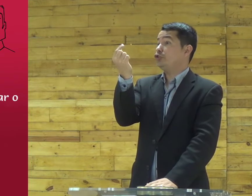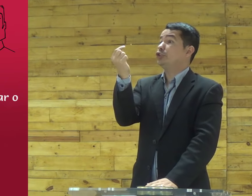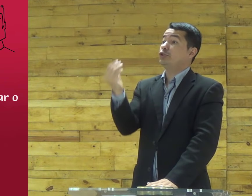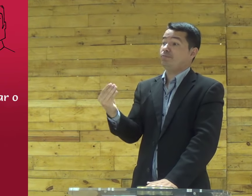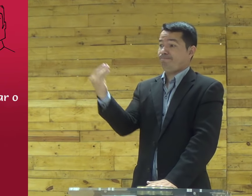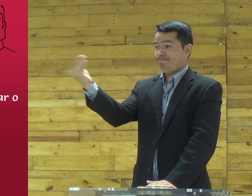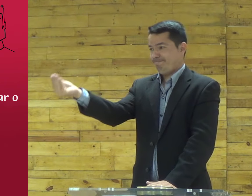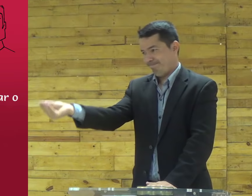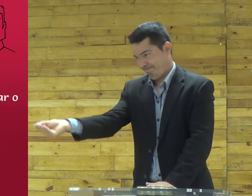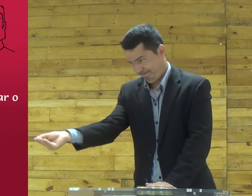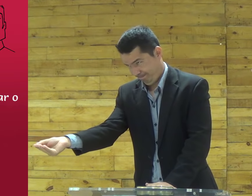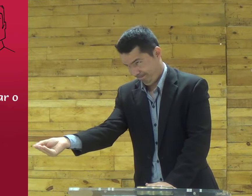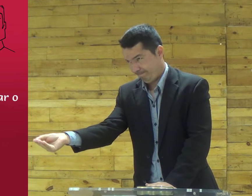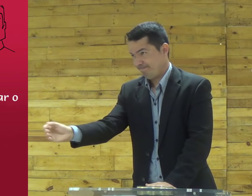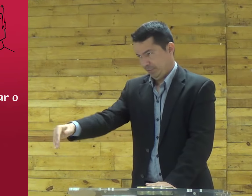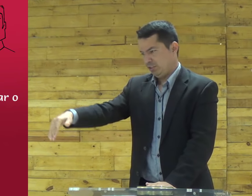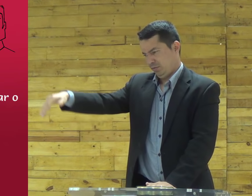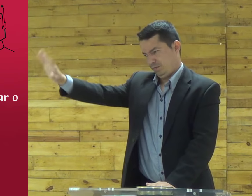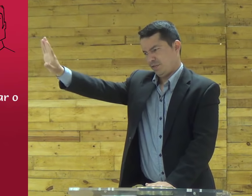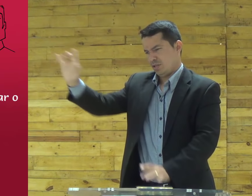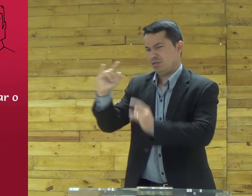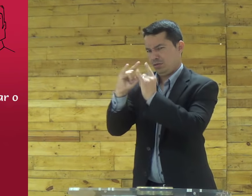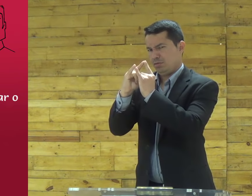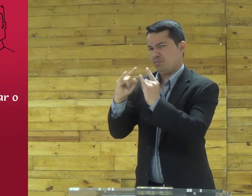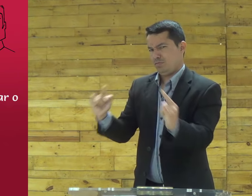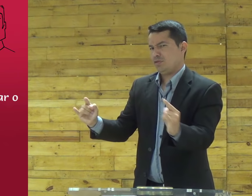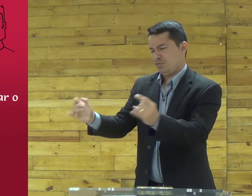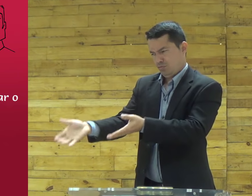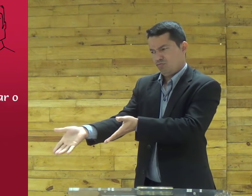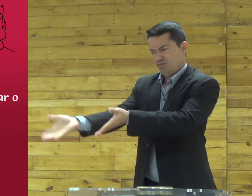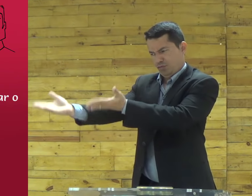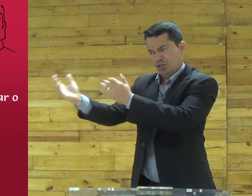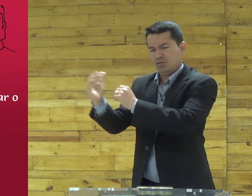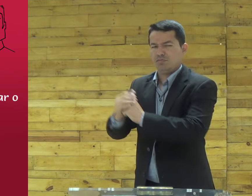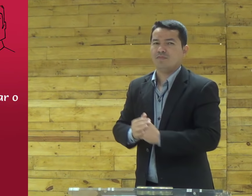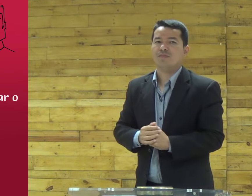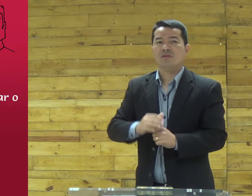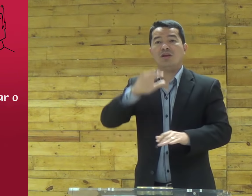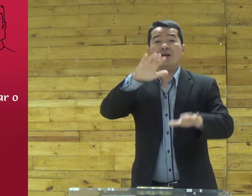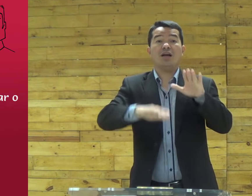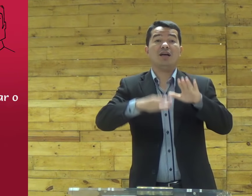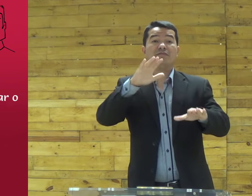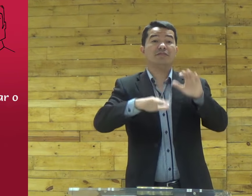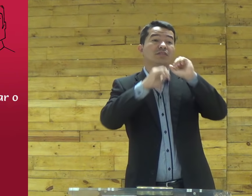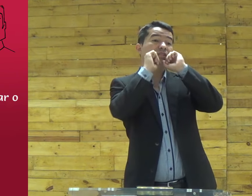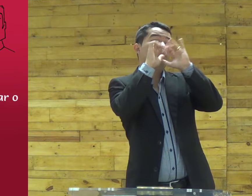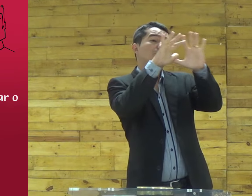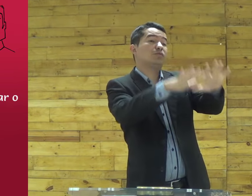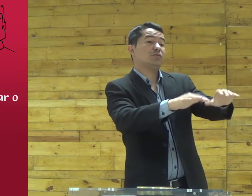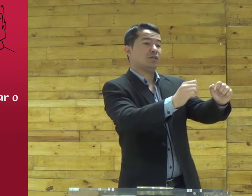abençoar, eh, contribuir com uma ajuda financeira para que a pessoa vá no retiro.